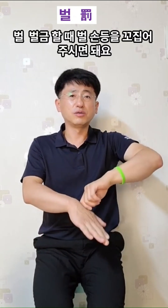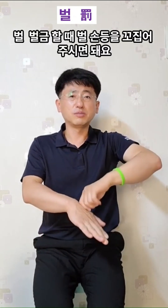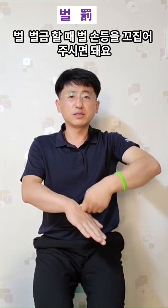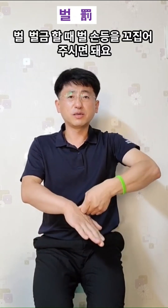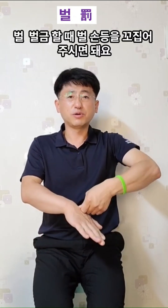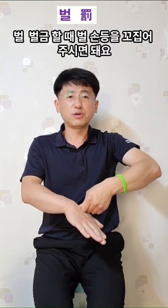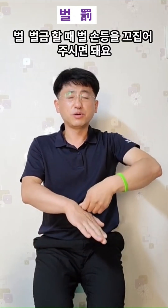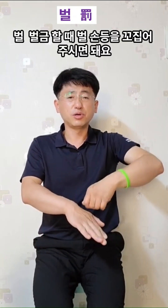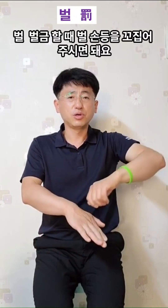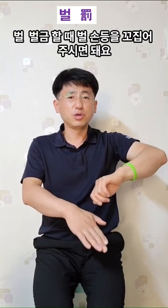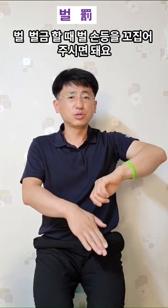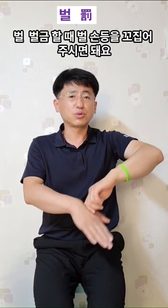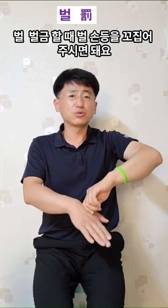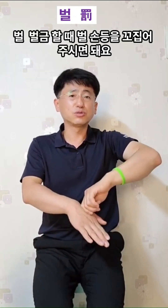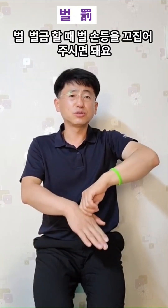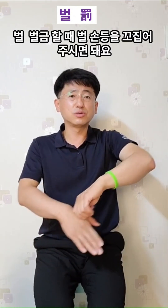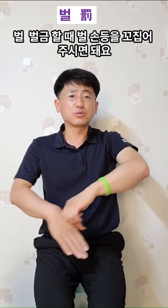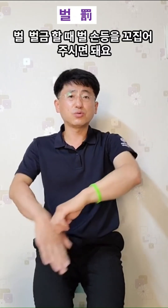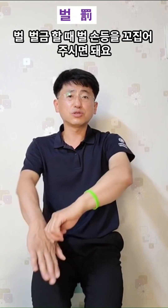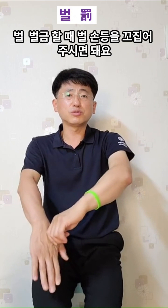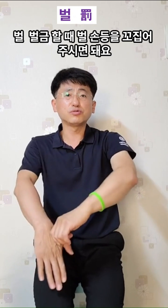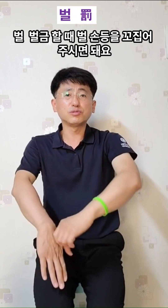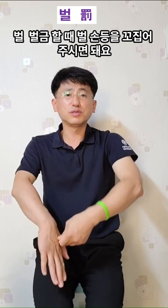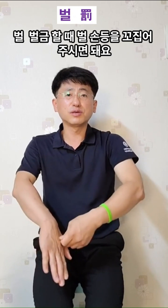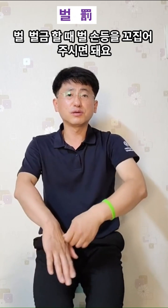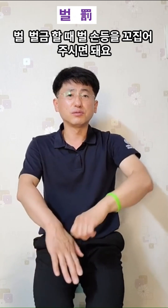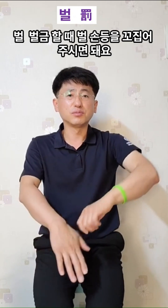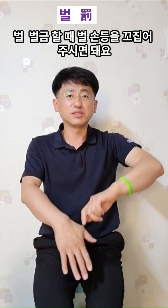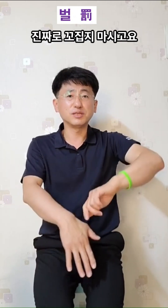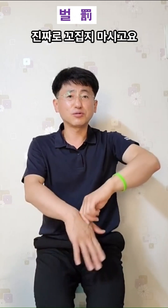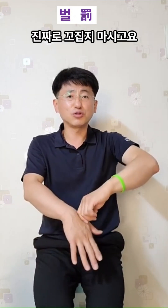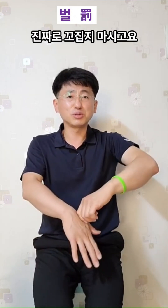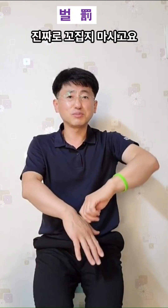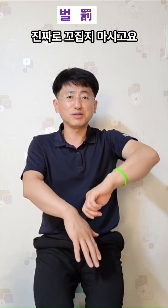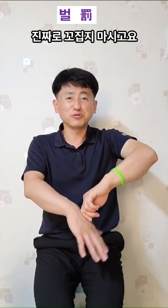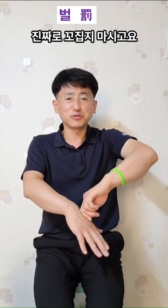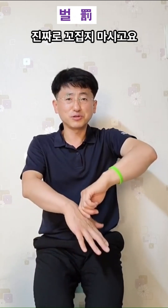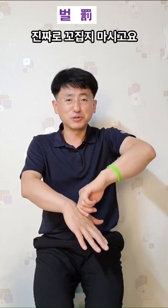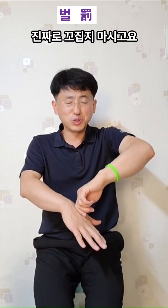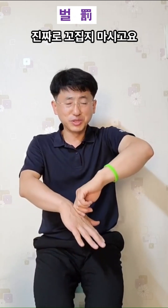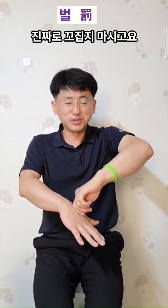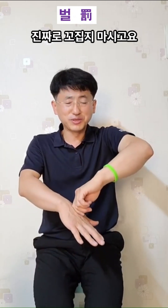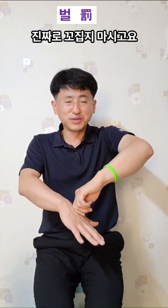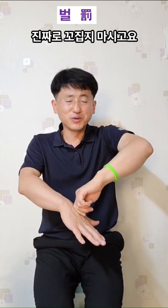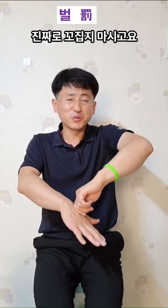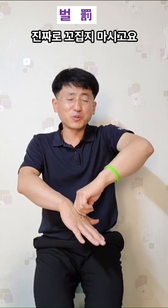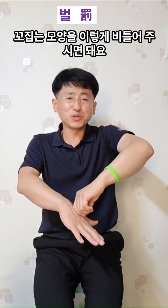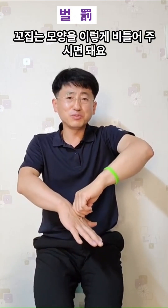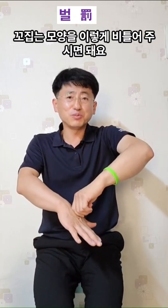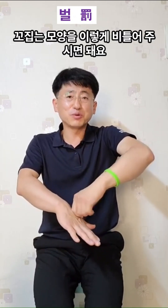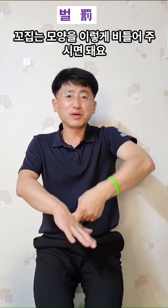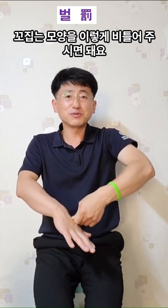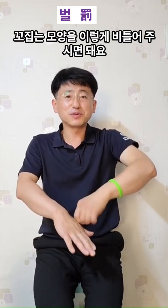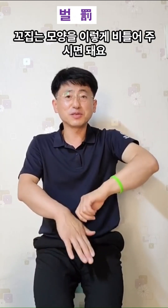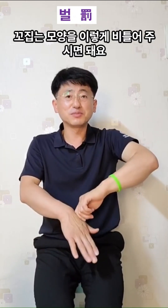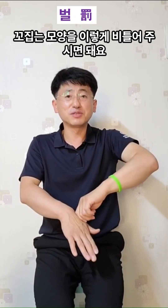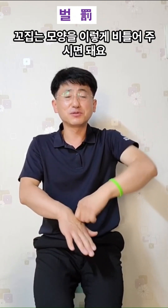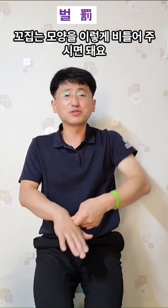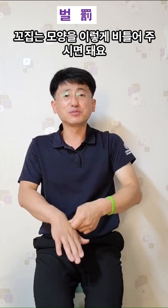벌금할 때 손등을 꼬집어 주시면 돼요. 진짜로 꼬집지 마시고요. 꼬집는 모양으로 이렇게 비틀어 주시면